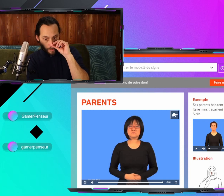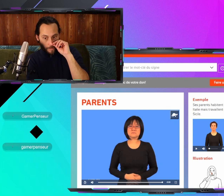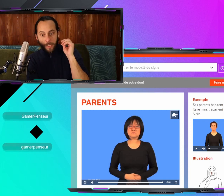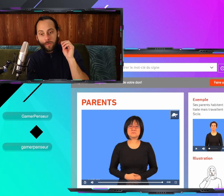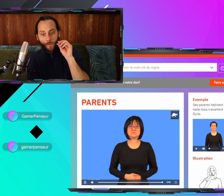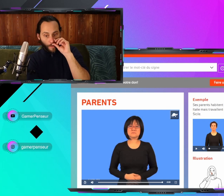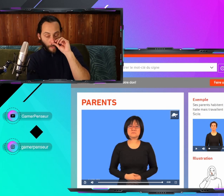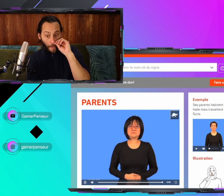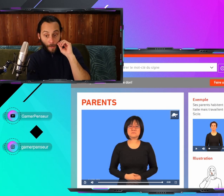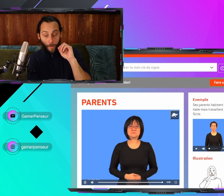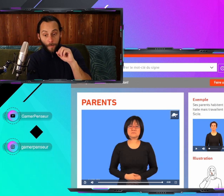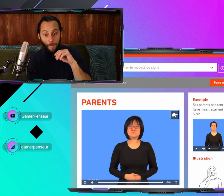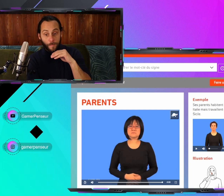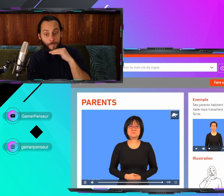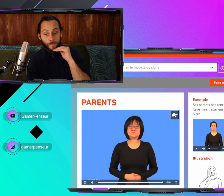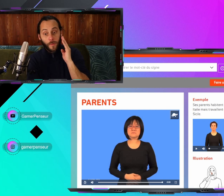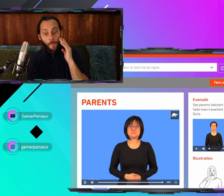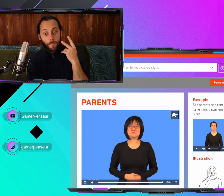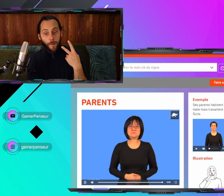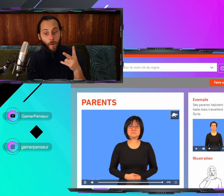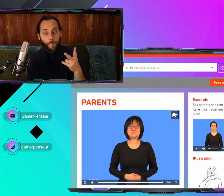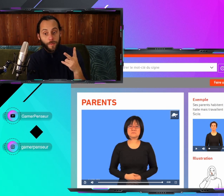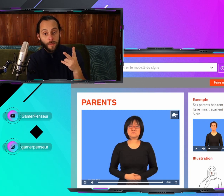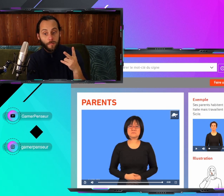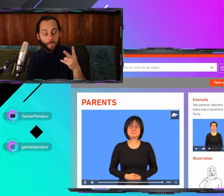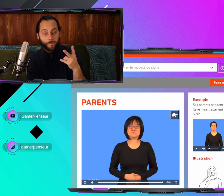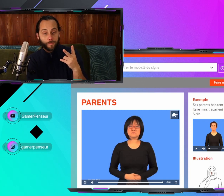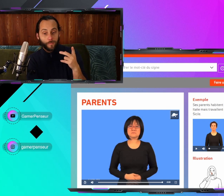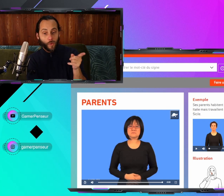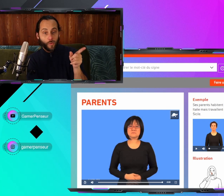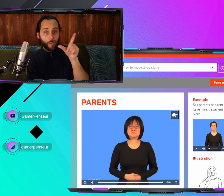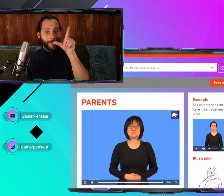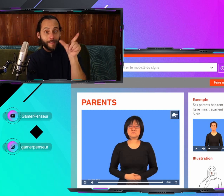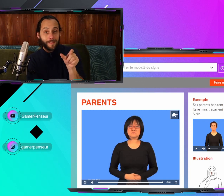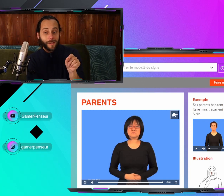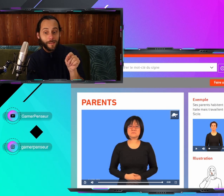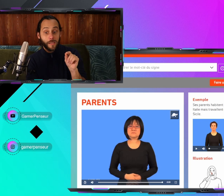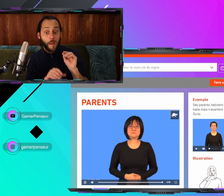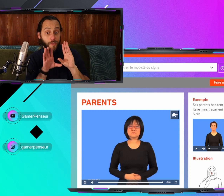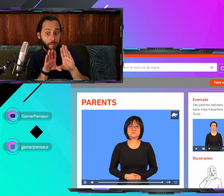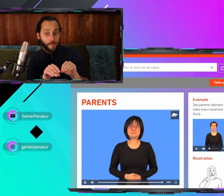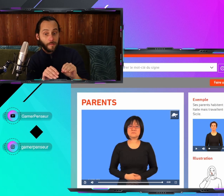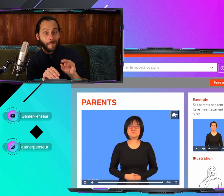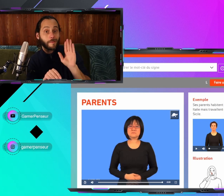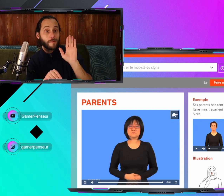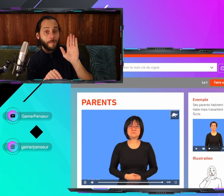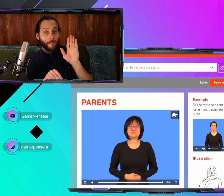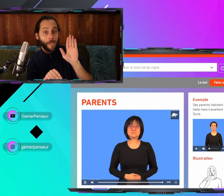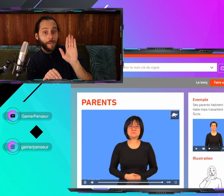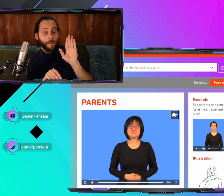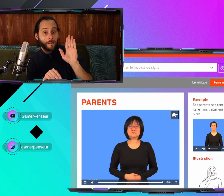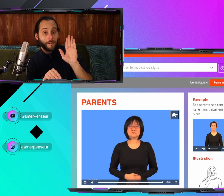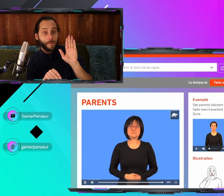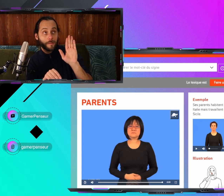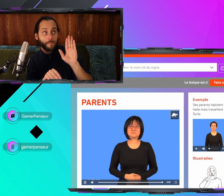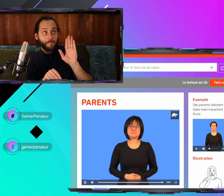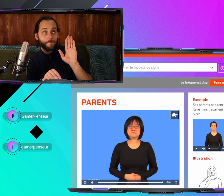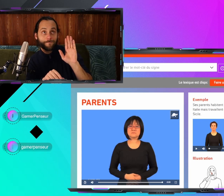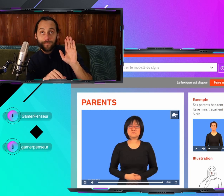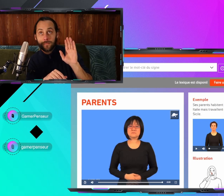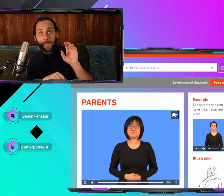je réfléchis pas trop, je dirais... parents pi. Eux, Italie habitent. Mais...